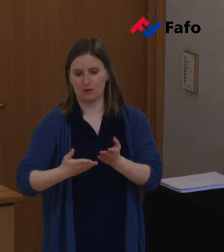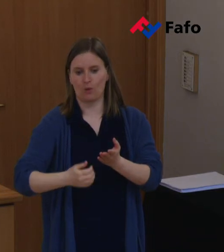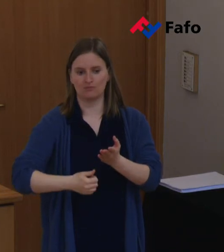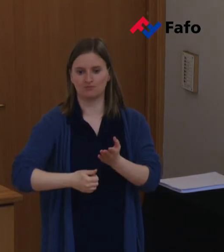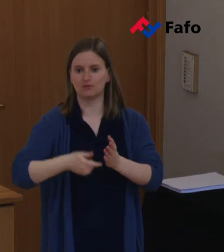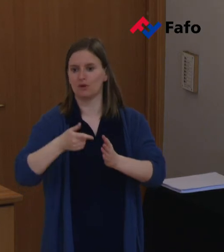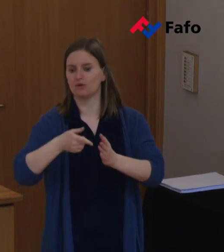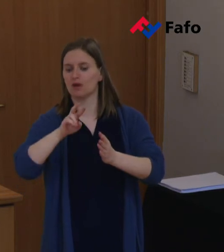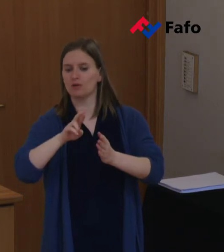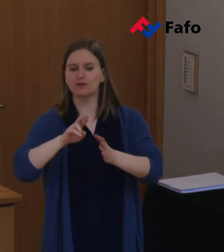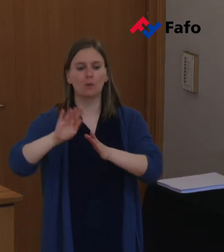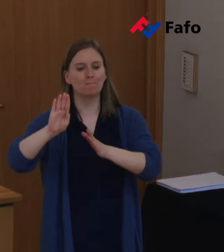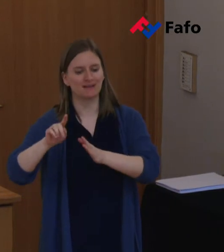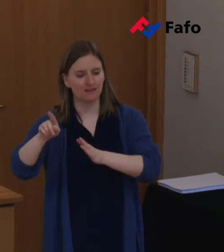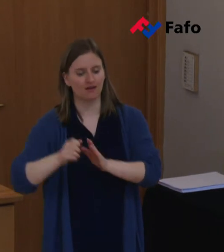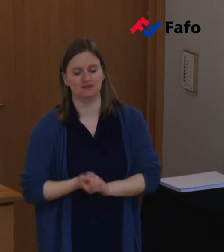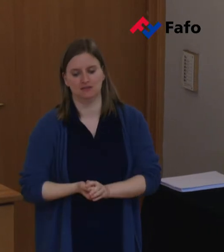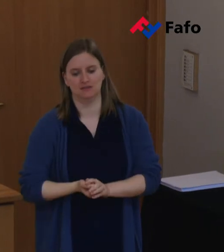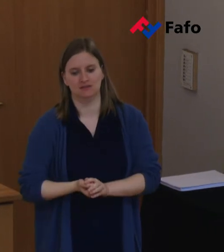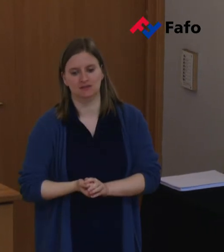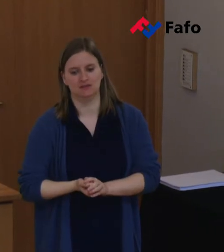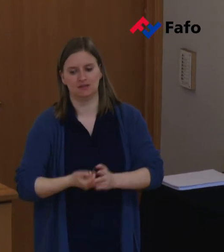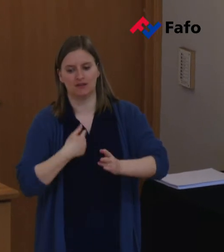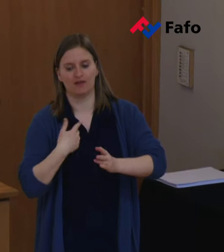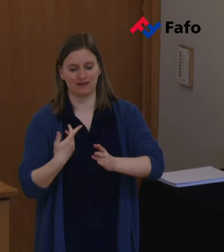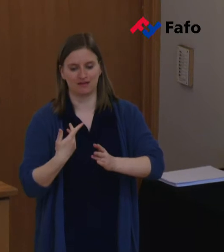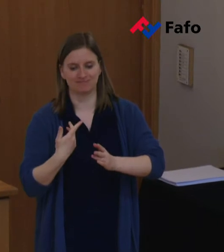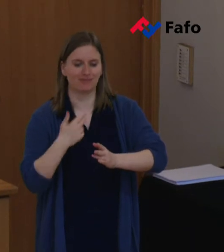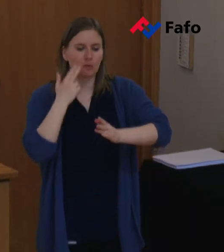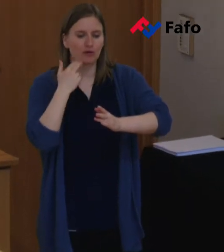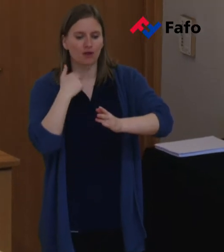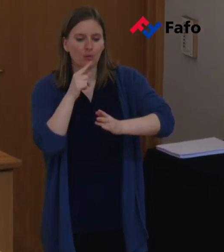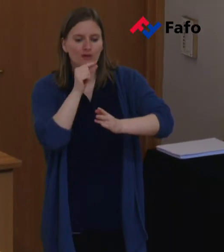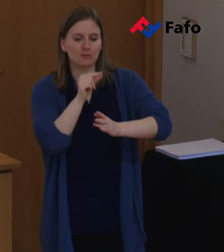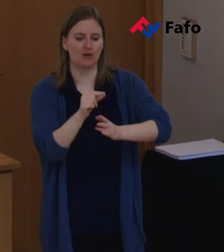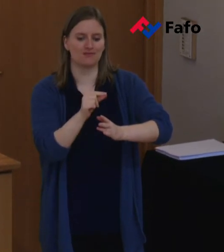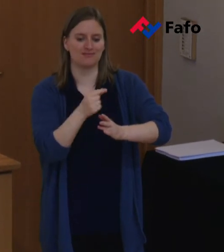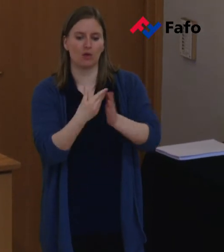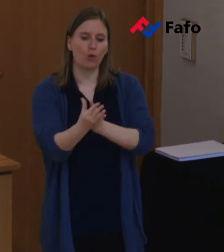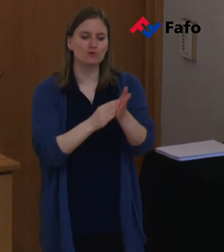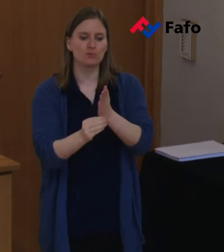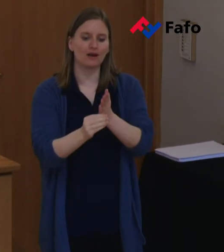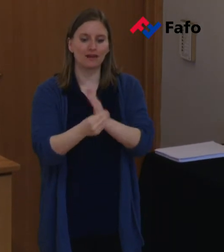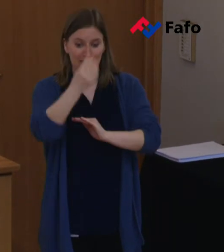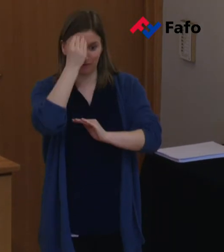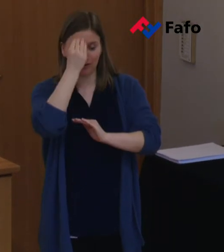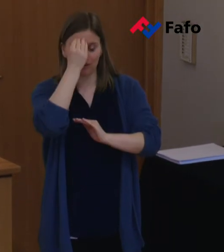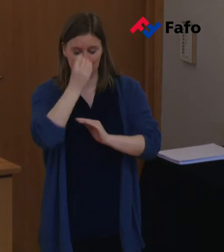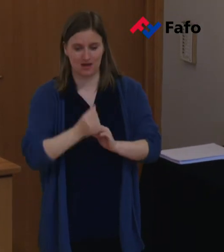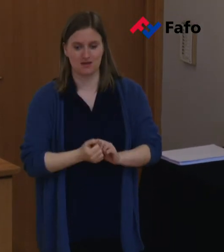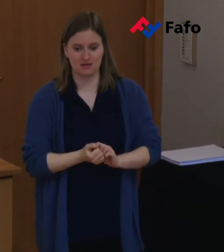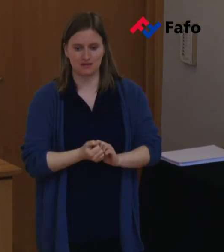minst Brita da her, har jo vært at vi har prøvd å sørge for at vi fikk oppsummert erfaringene i